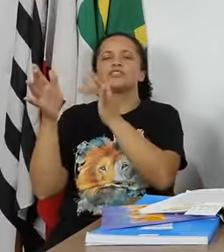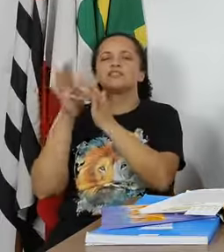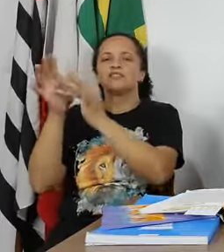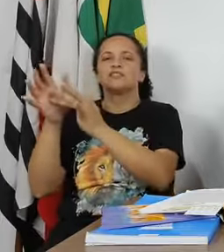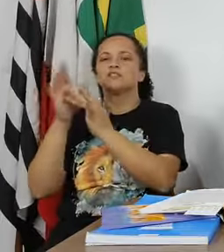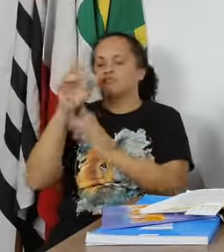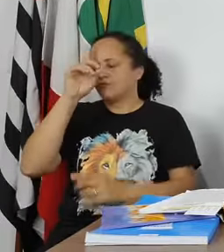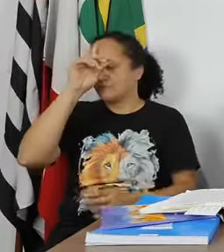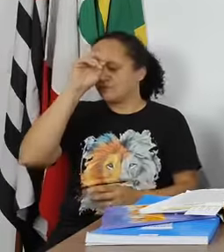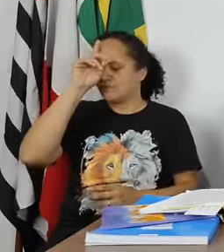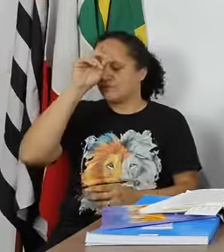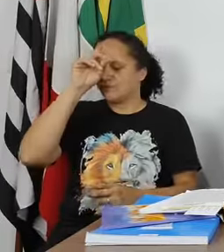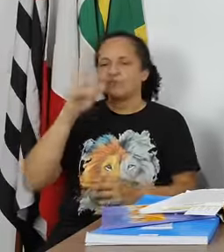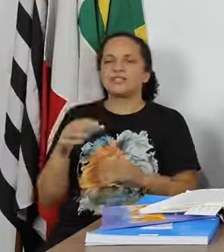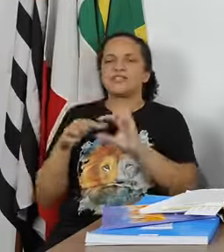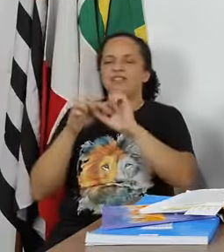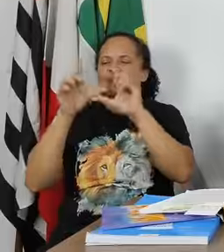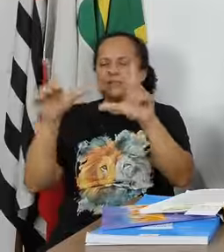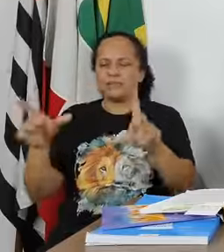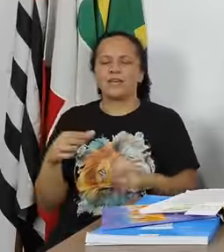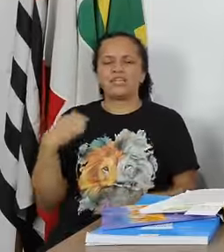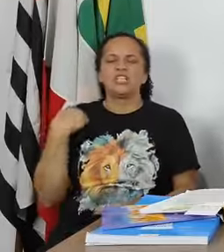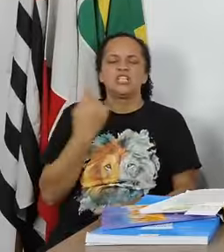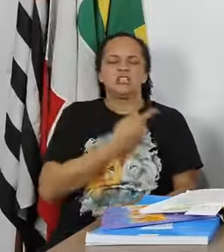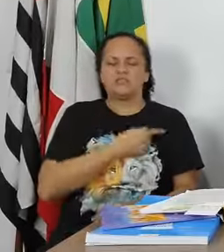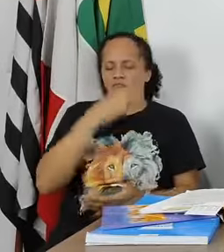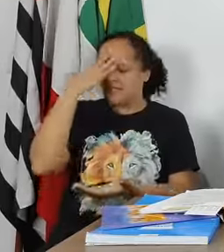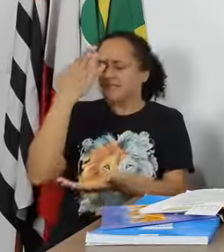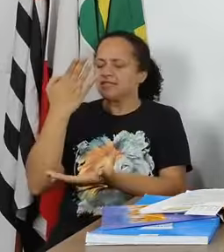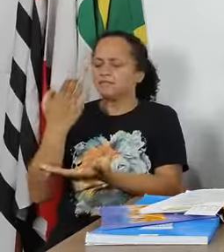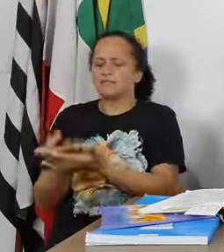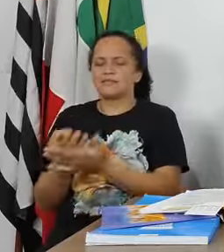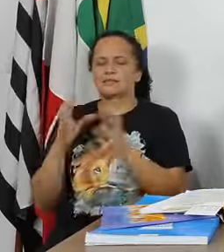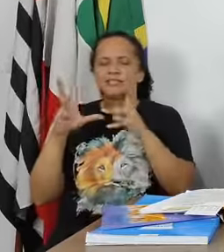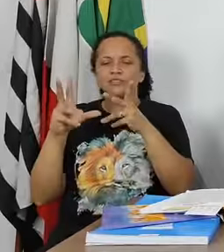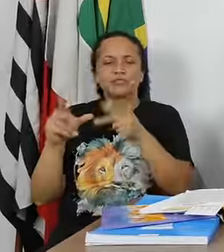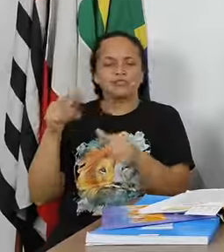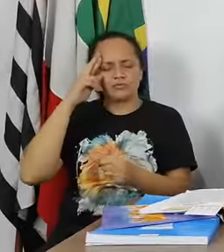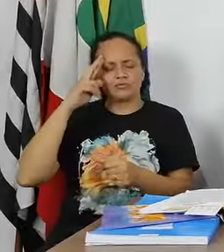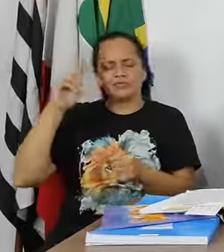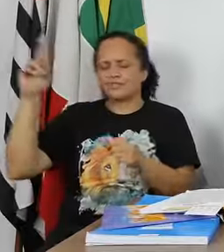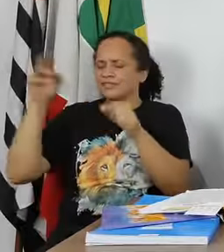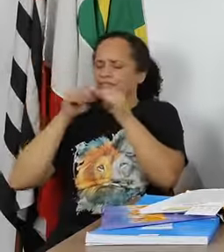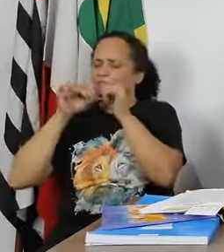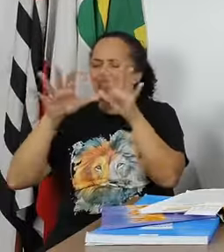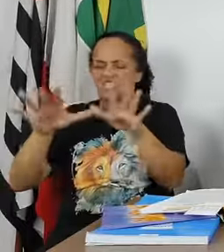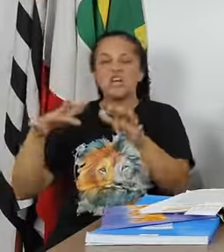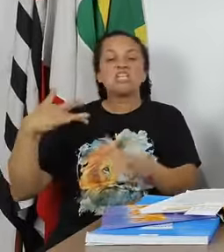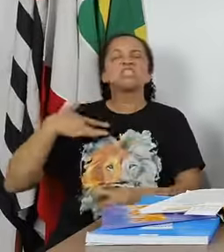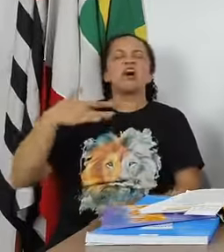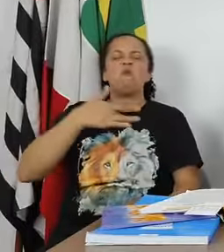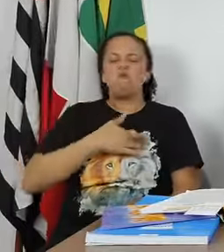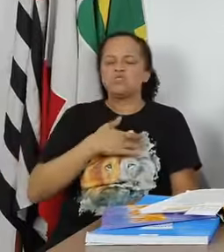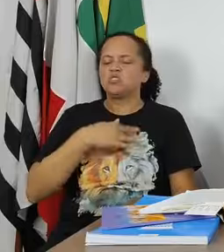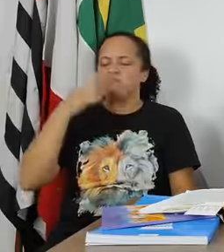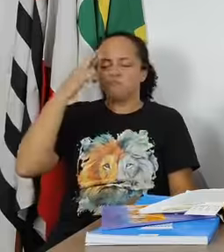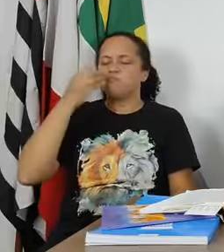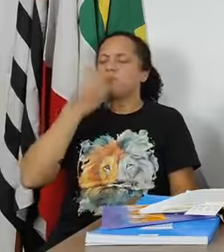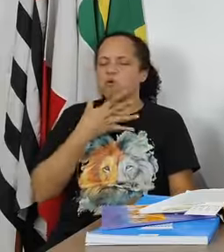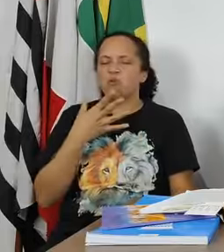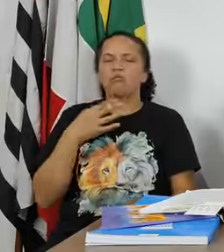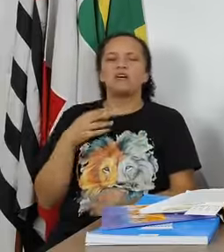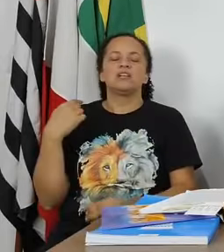Pai. Nós repreendemos toda e qualquer ação maligna na vida deles, repreendemos toda e qualquer enfermidade, toda e qualquer sequela, e declaramos